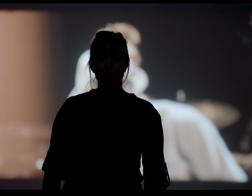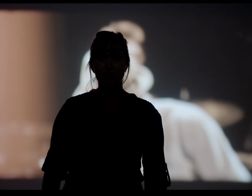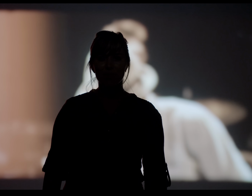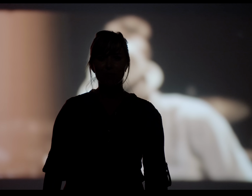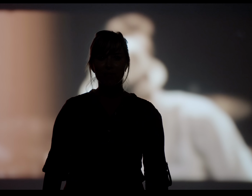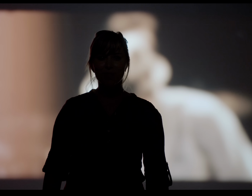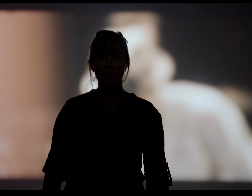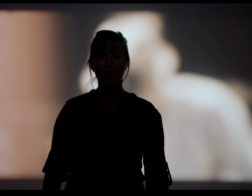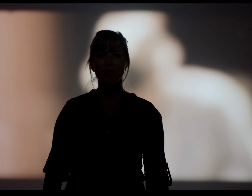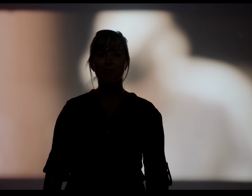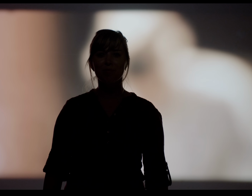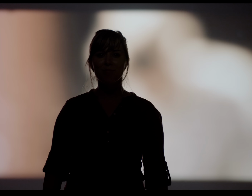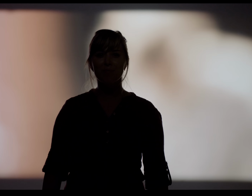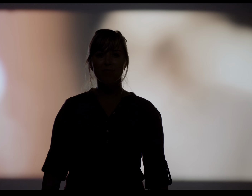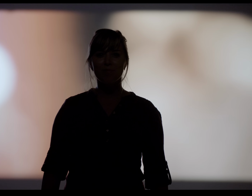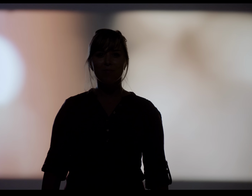Ich wach auf,